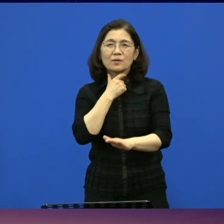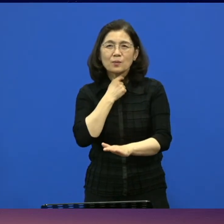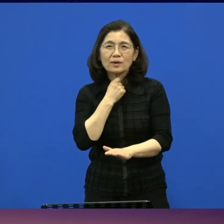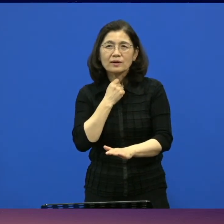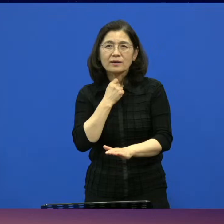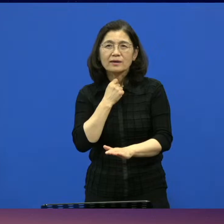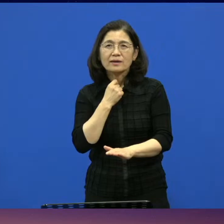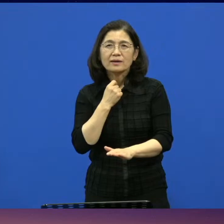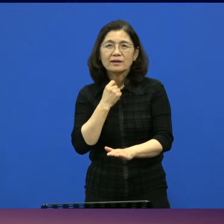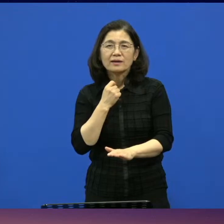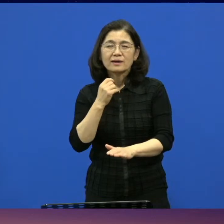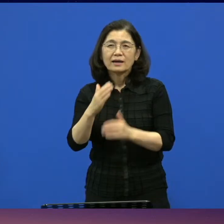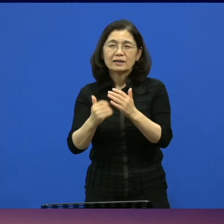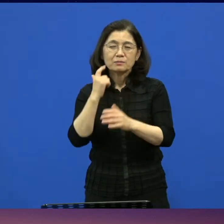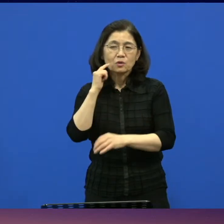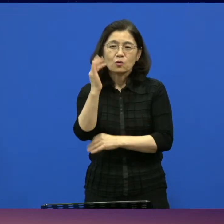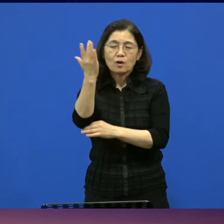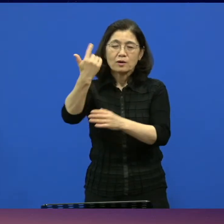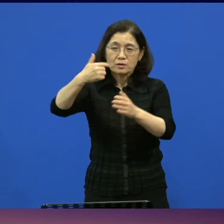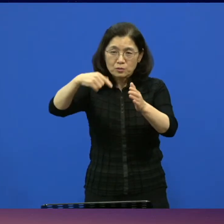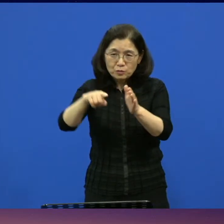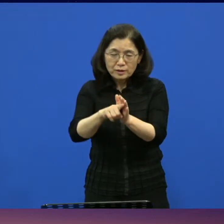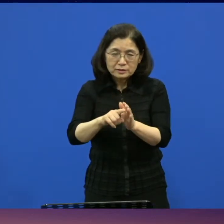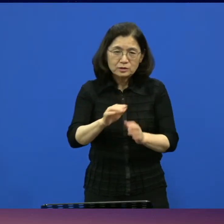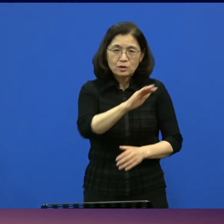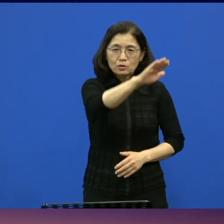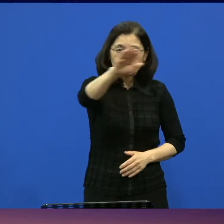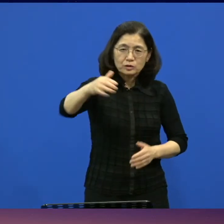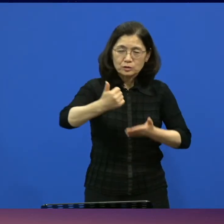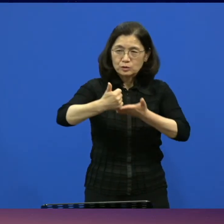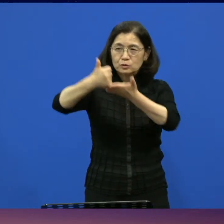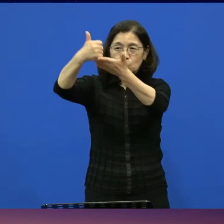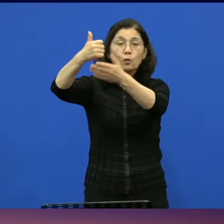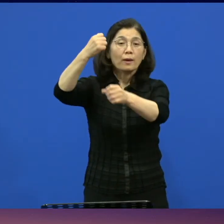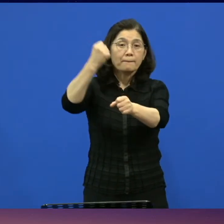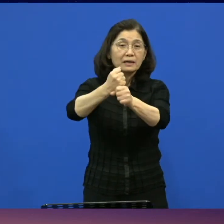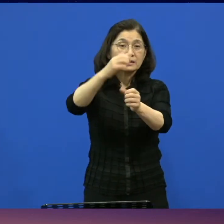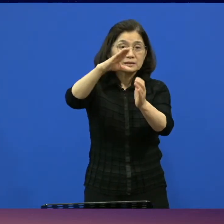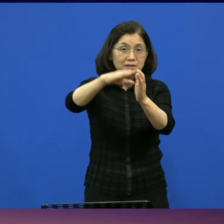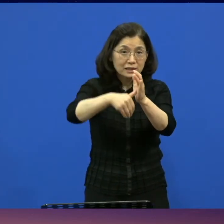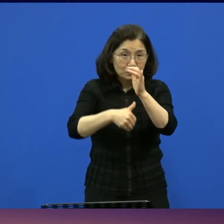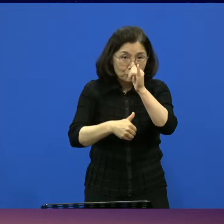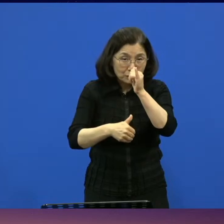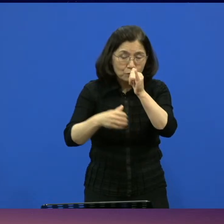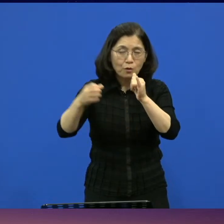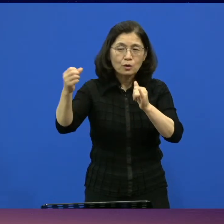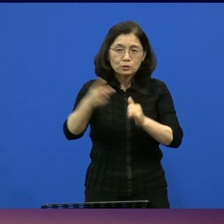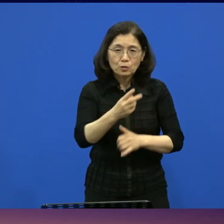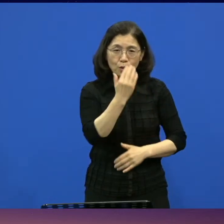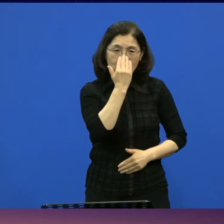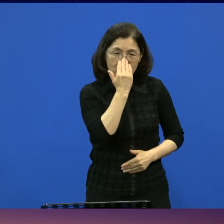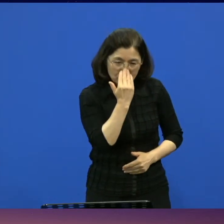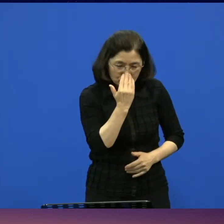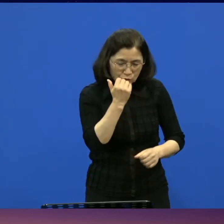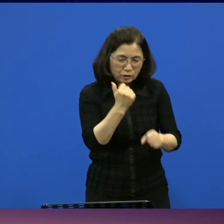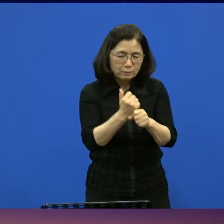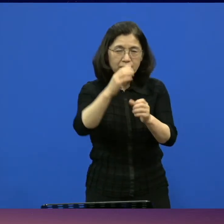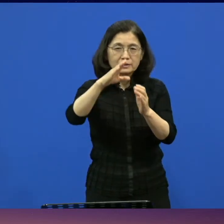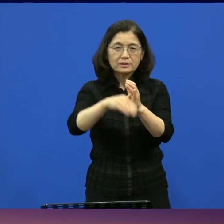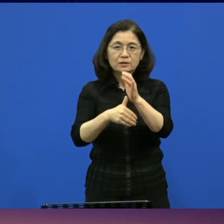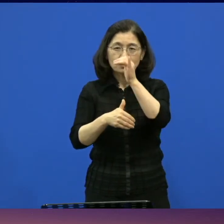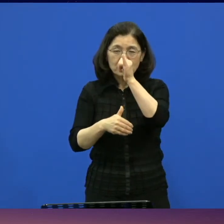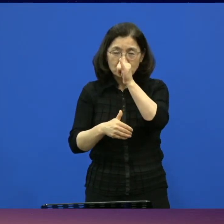하나님은 때로는 우리를 높이시기도 하시고요, 때로는 낮추시기도 하세요. 때로는